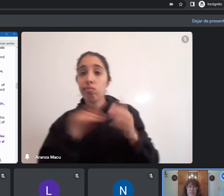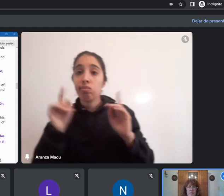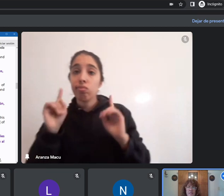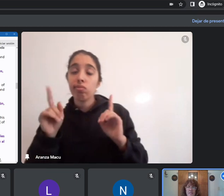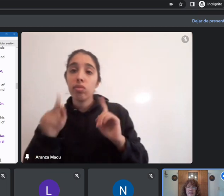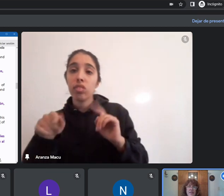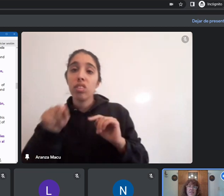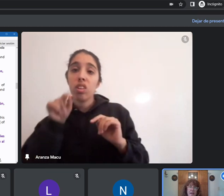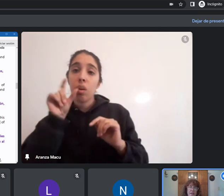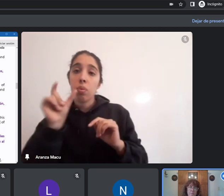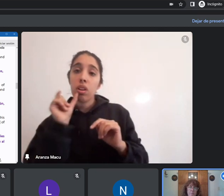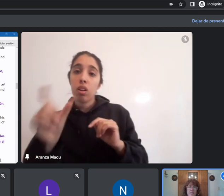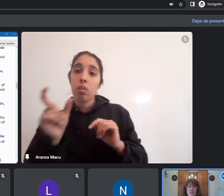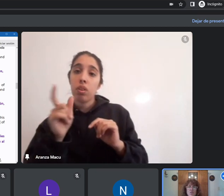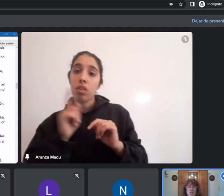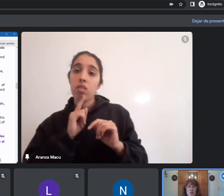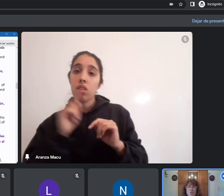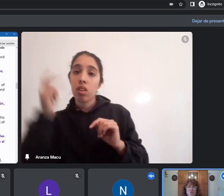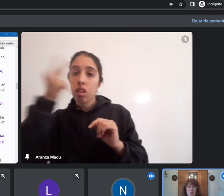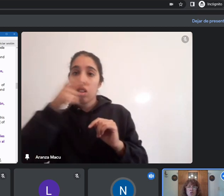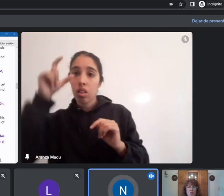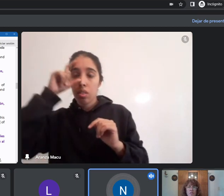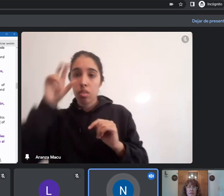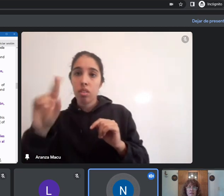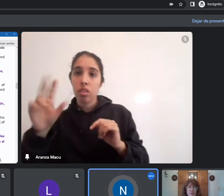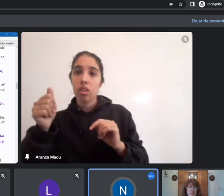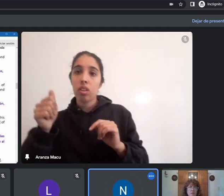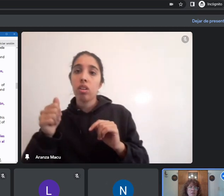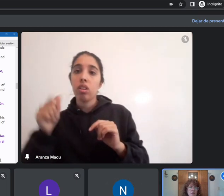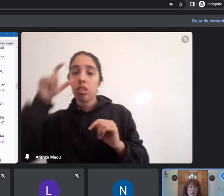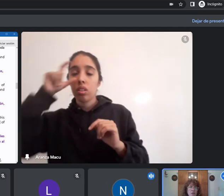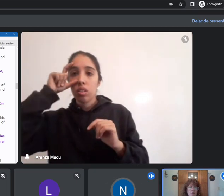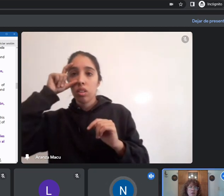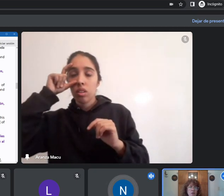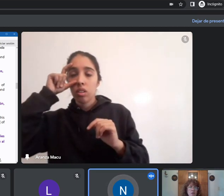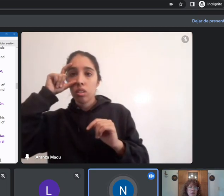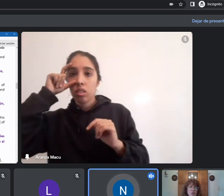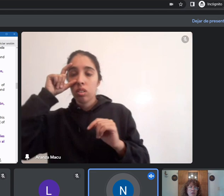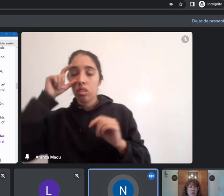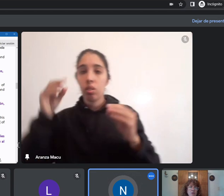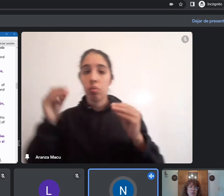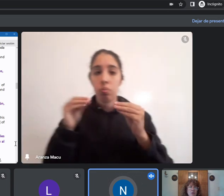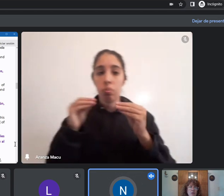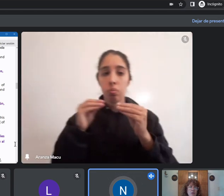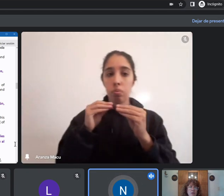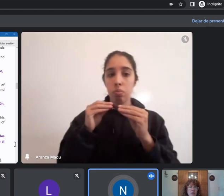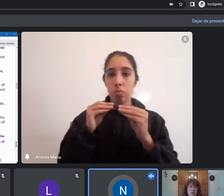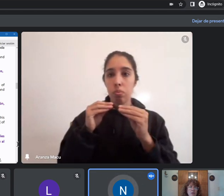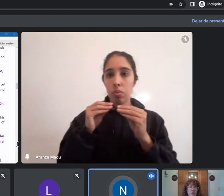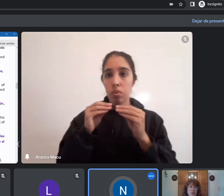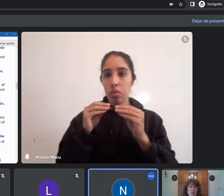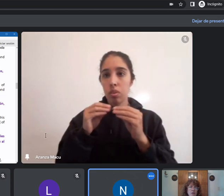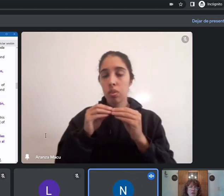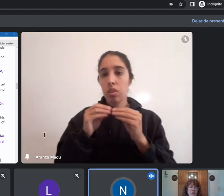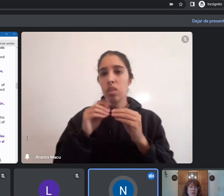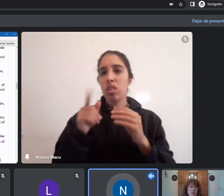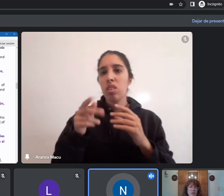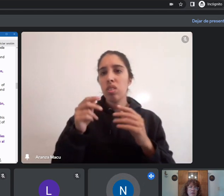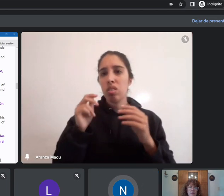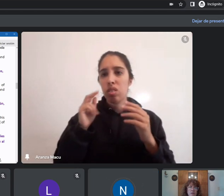There are. Si yo tengo solo there, No se no muestra sé si. lo que está haciendo, me parece. Si subió o Claro. no, no